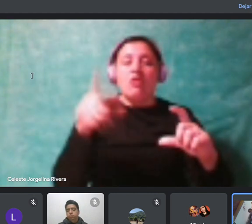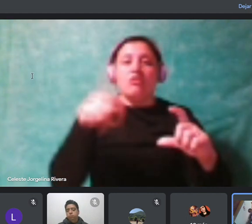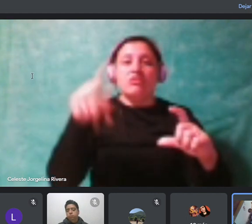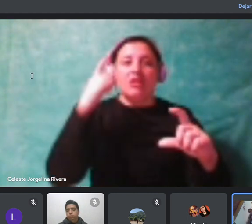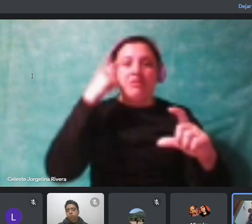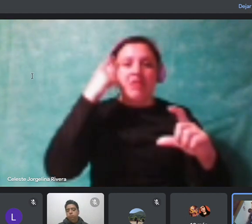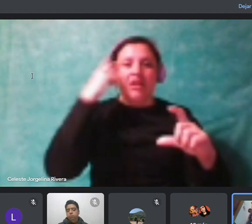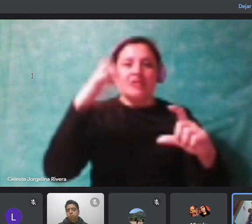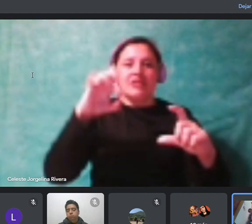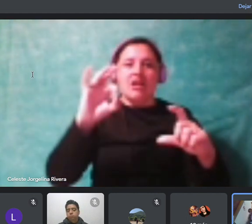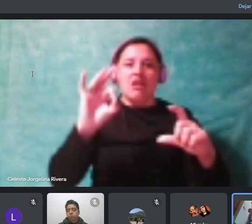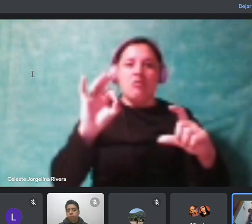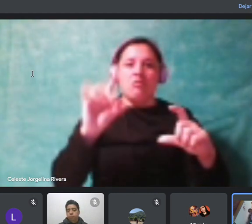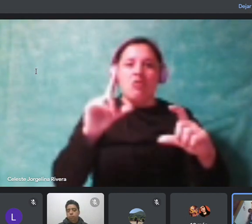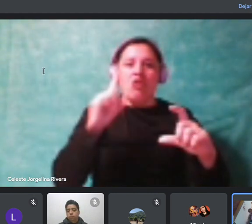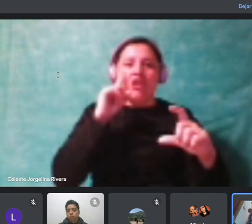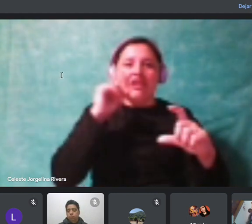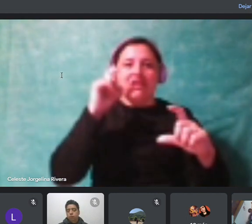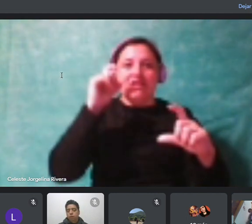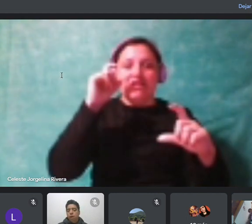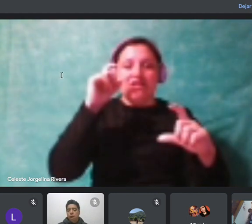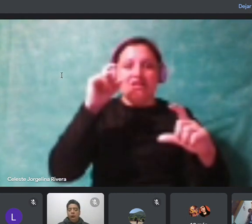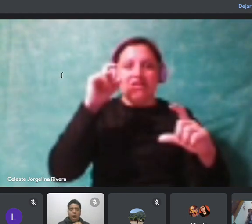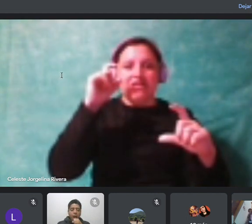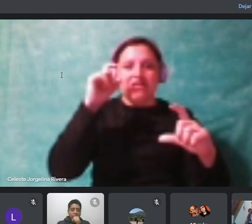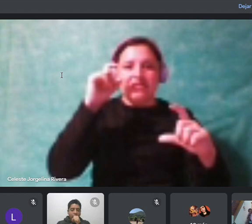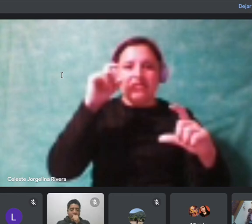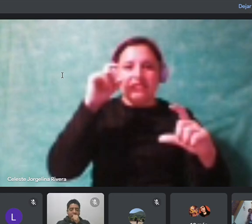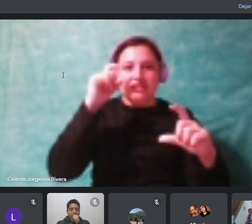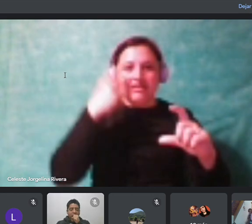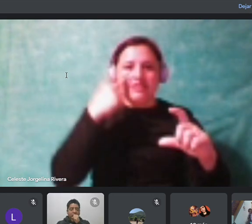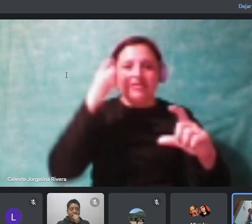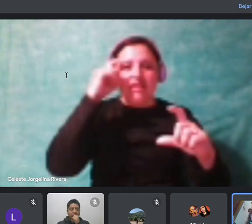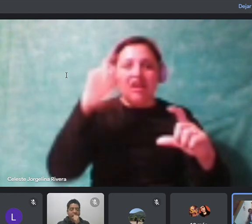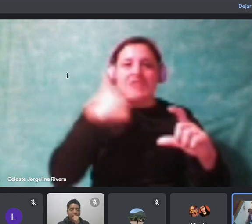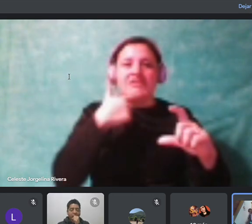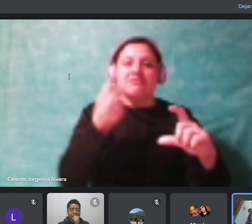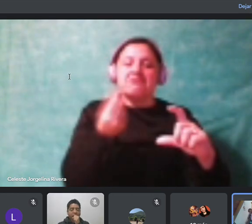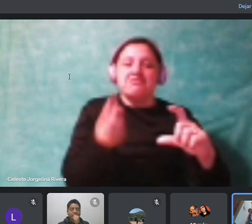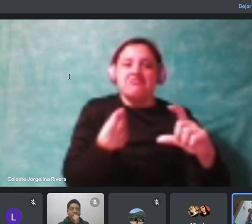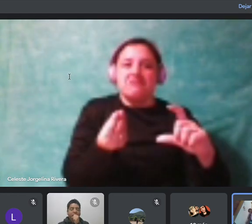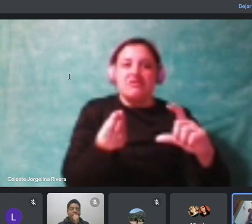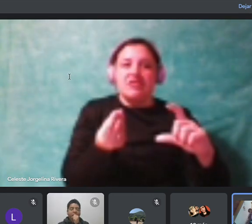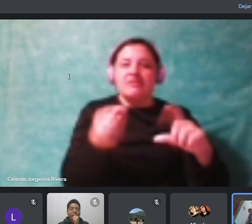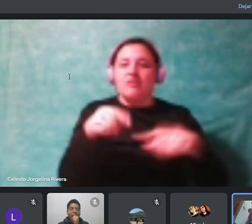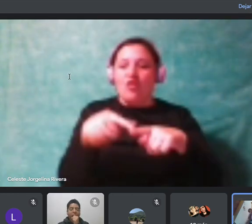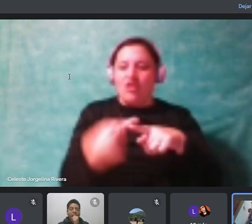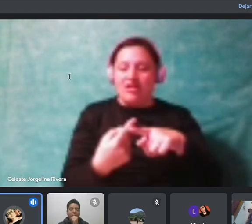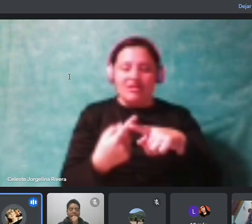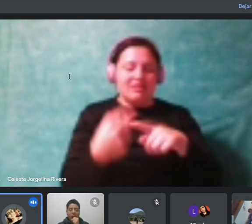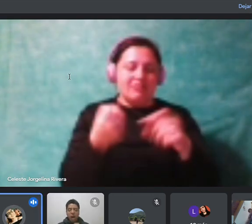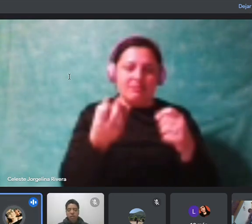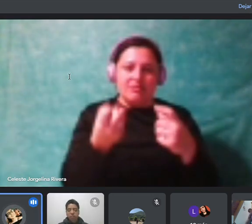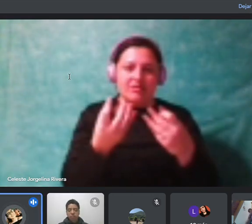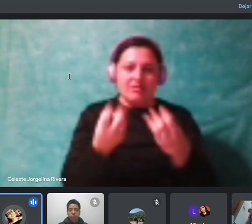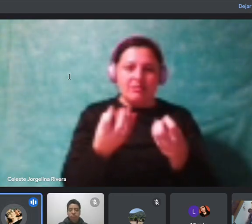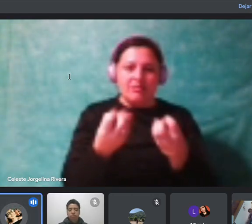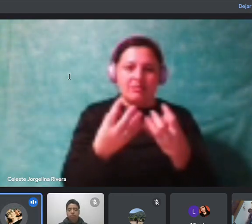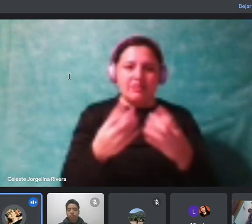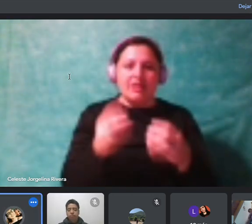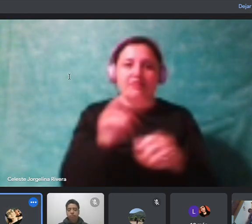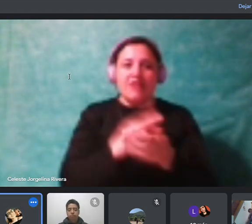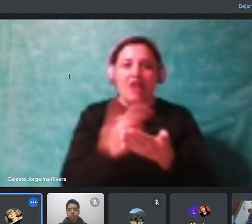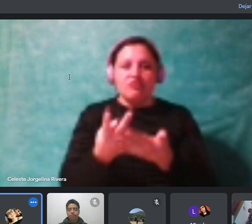acuerdan? Políticas. Políticas, ¿sí? Políticas. Bien. Y luego... iPad, ¿qué significaba?